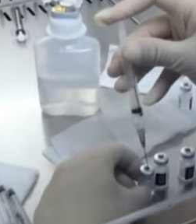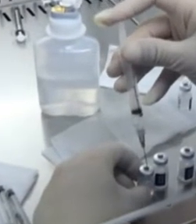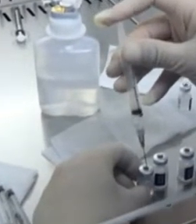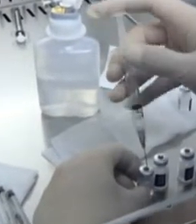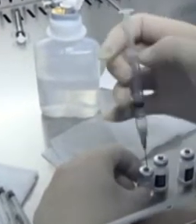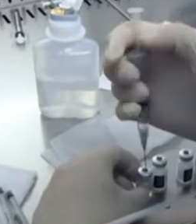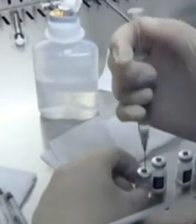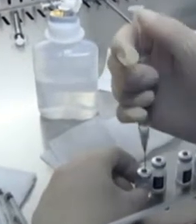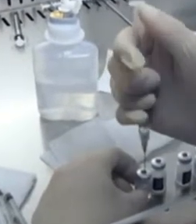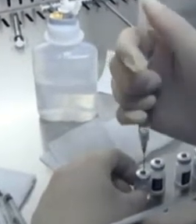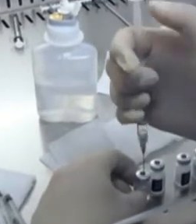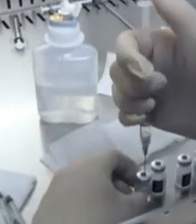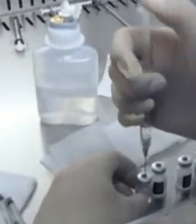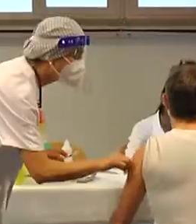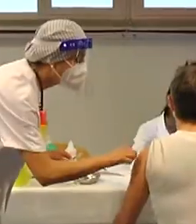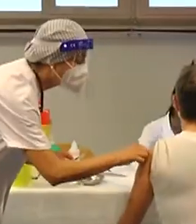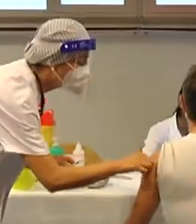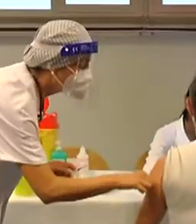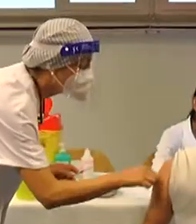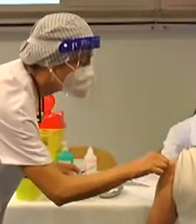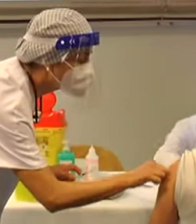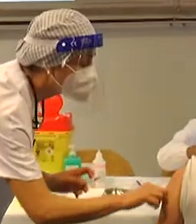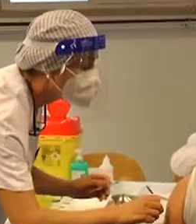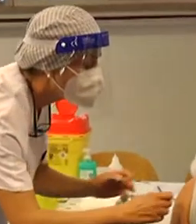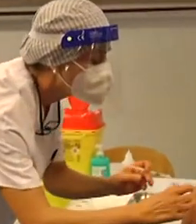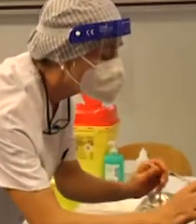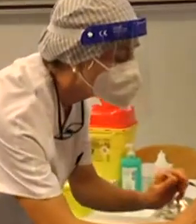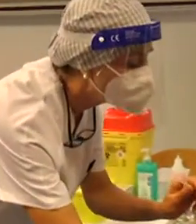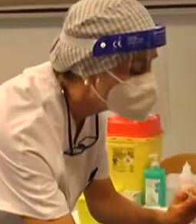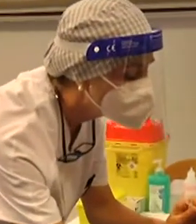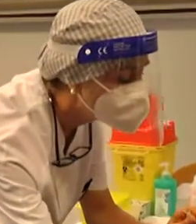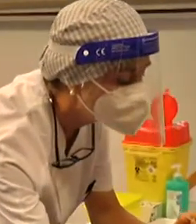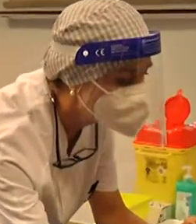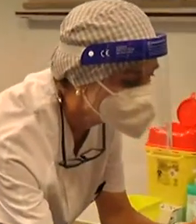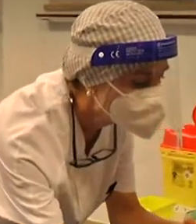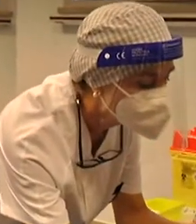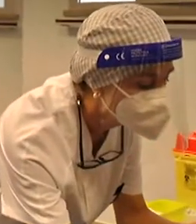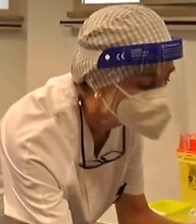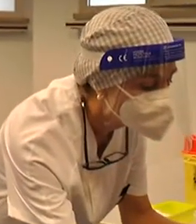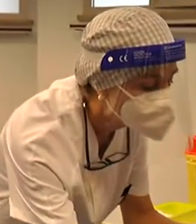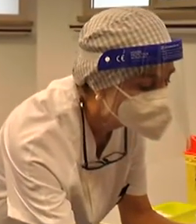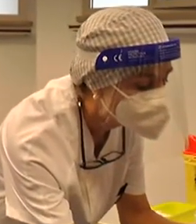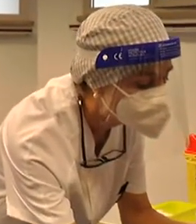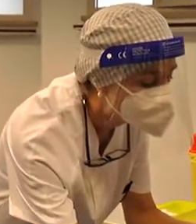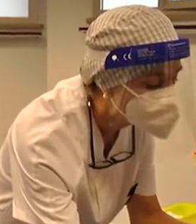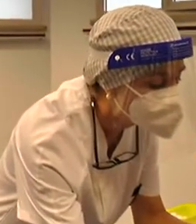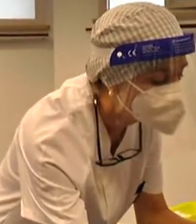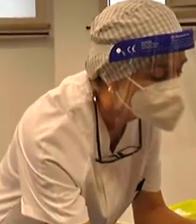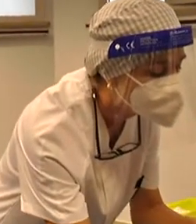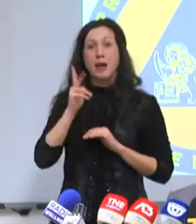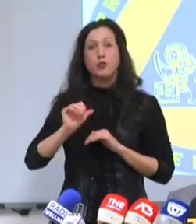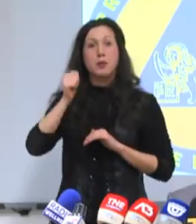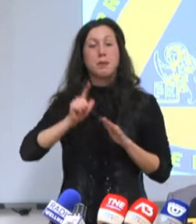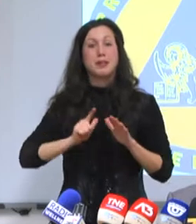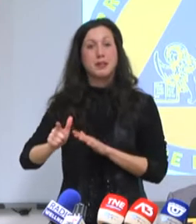ospiti di strutture socio sanitarie sabato mattina inoltre sono arrivate le ipotesi di fornitura dei vaccini in veneto per tutto il mese di marzo